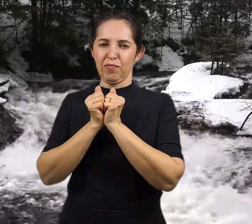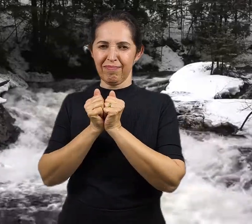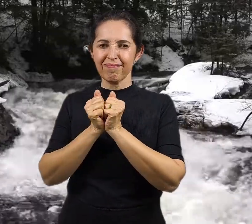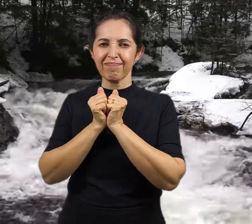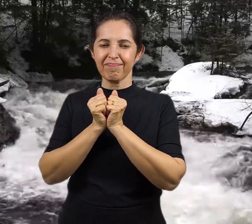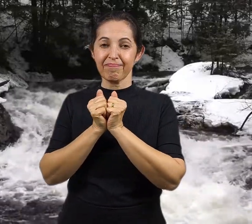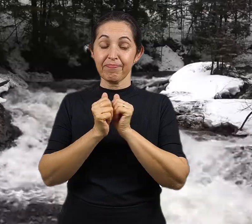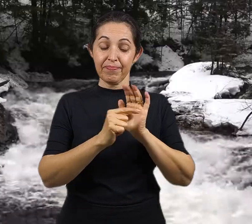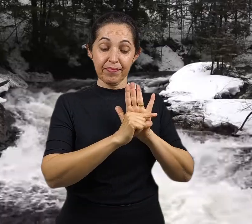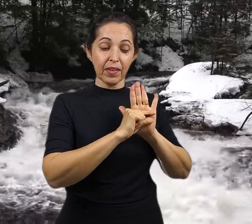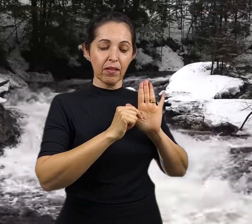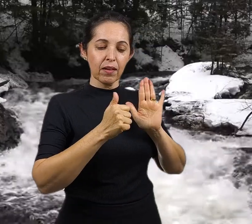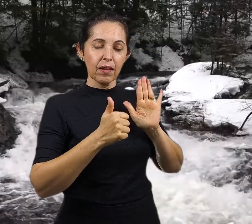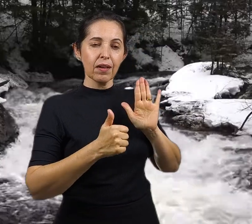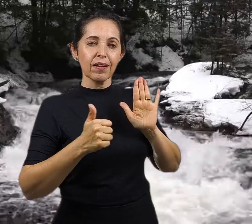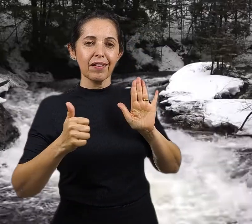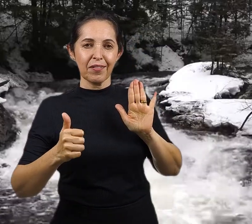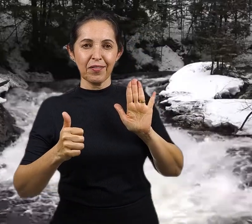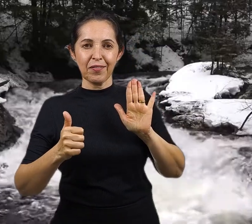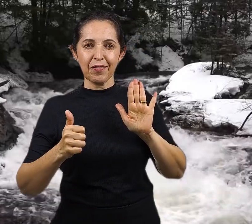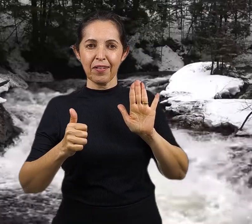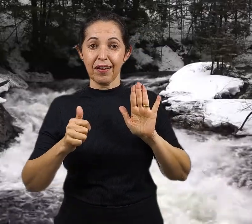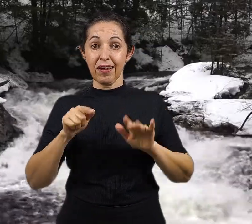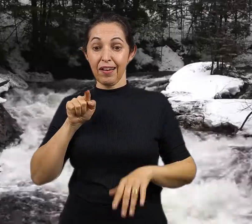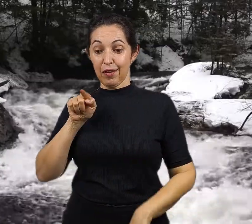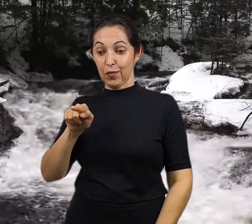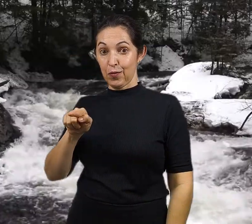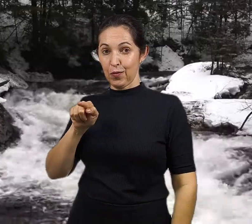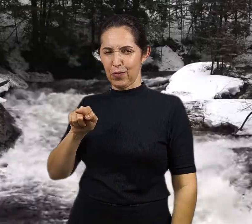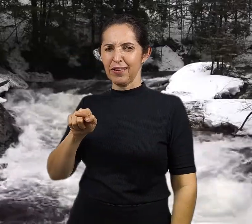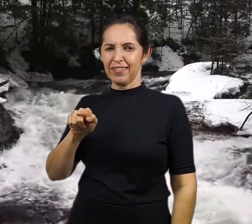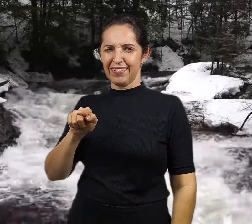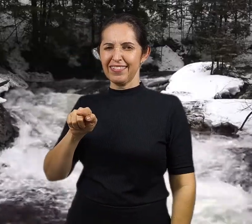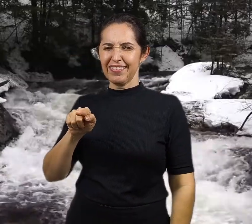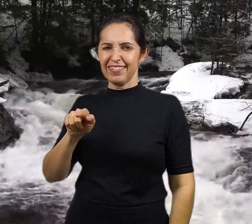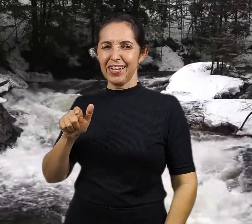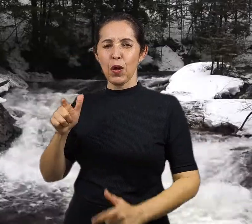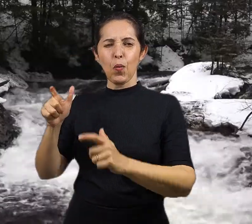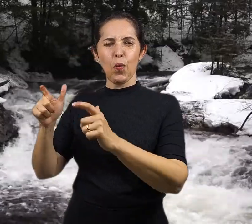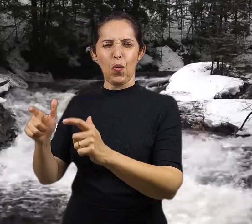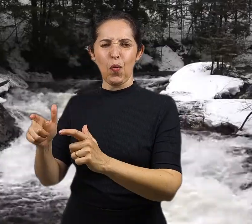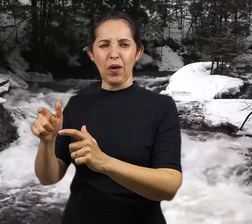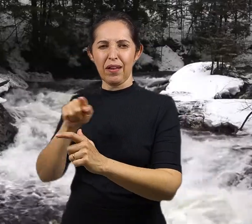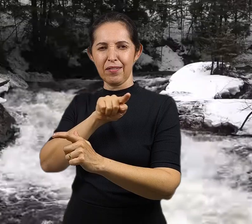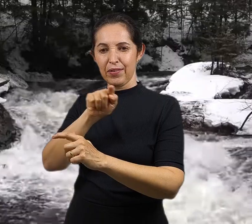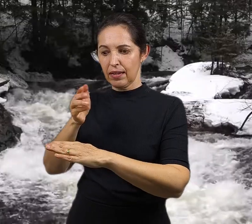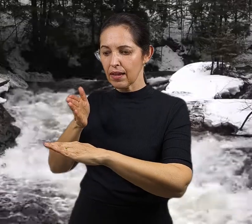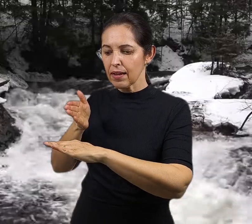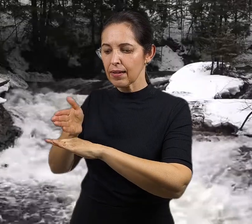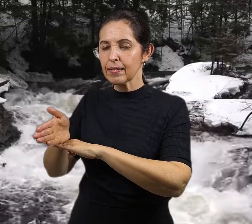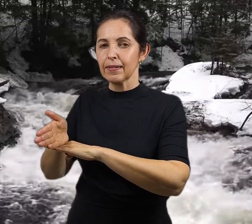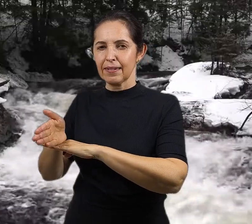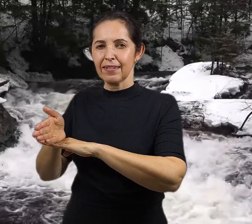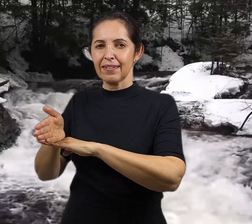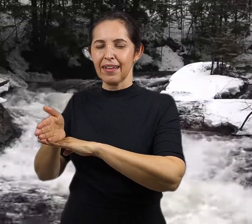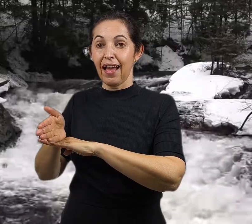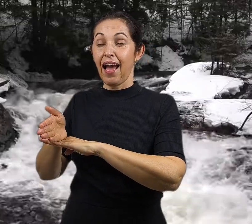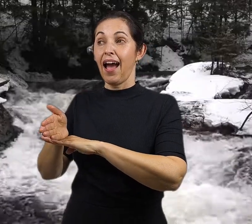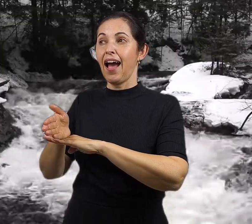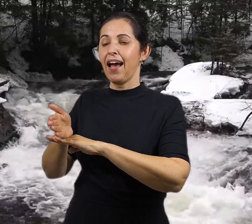passais a possuir, e aí você começa a olhar lá para a eternidade. Fala, não, a terra que passais a possuir é de